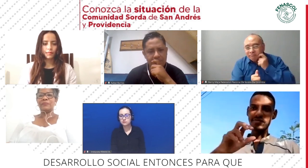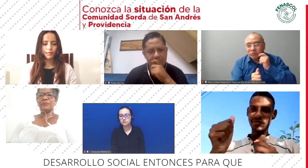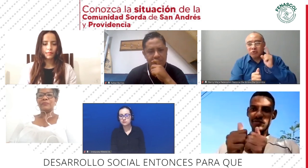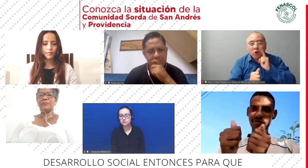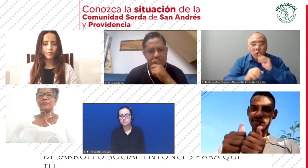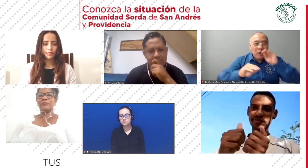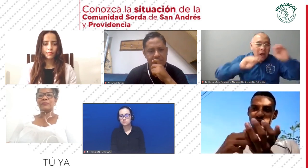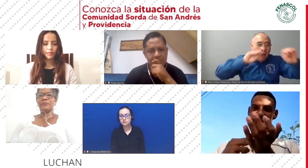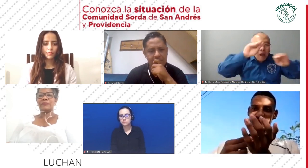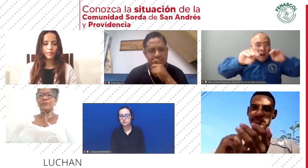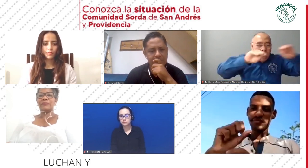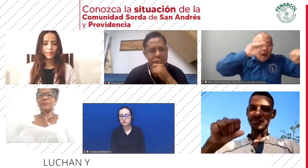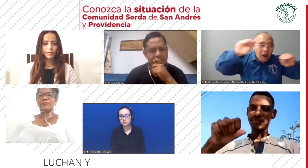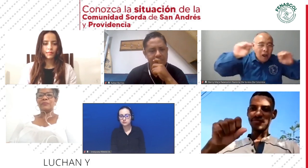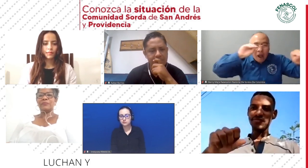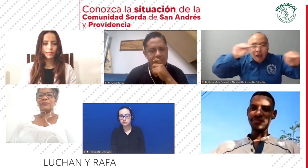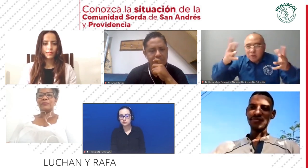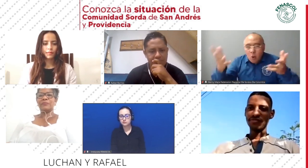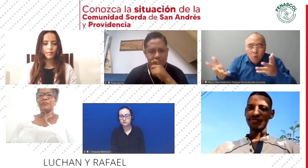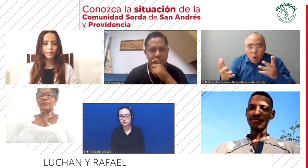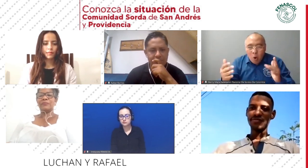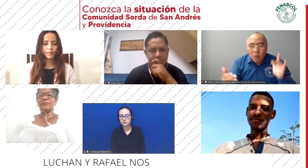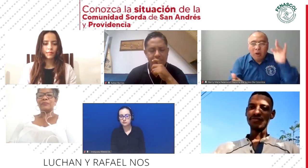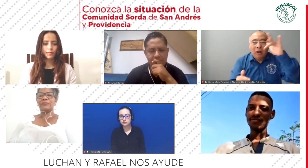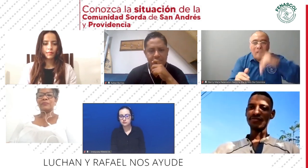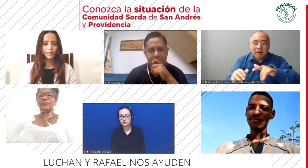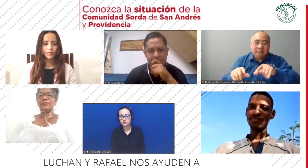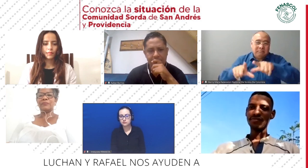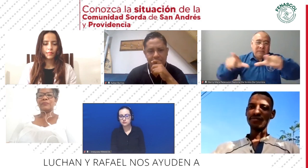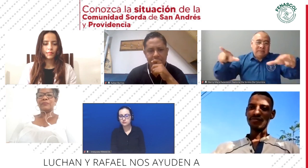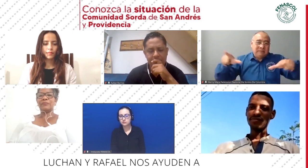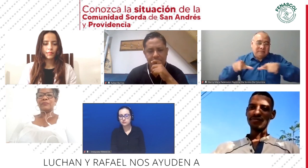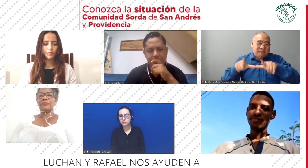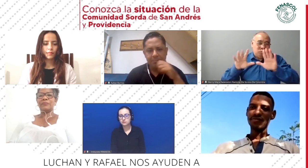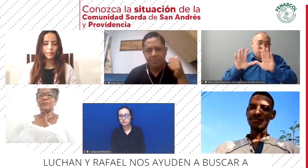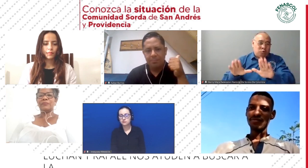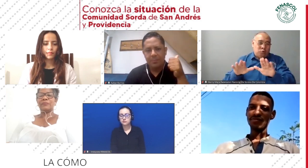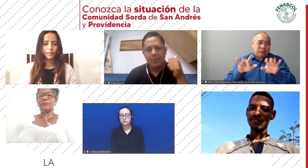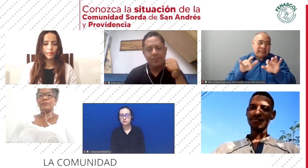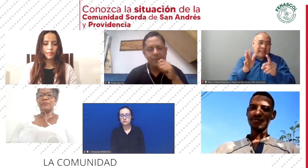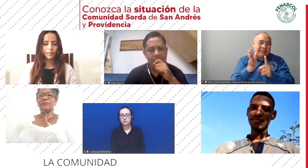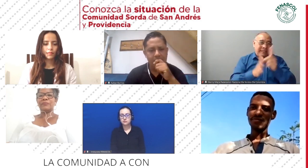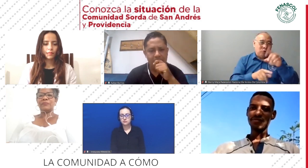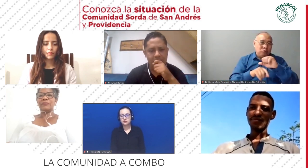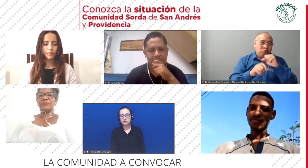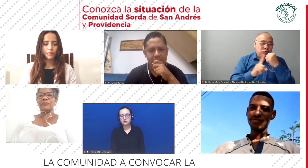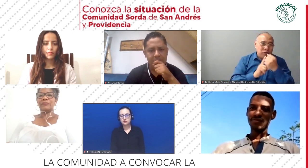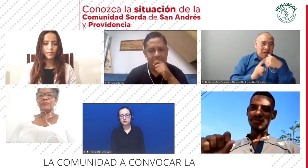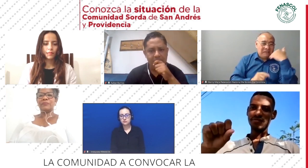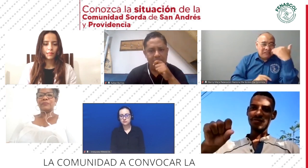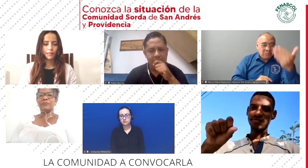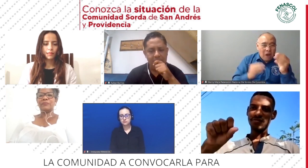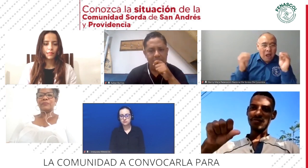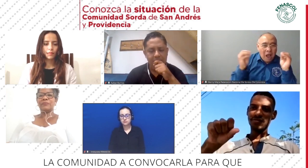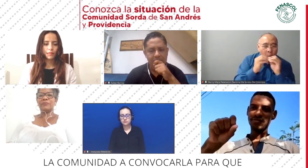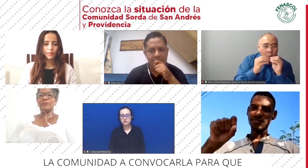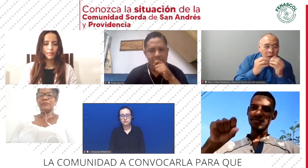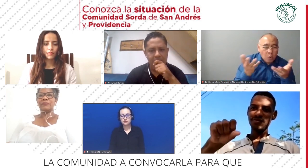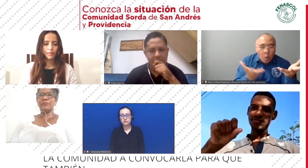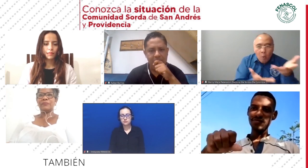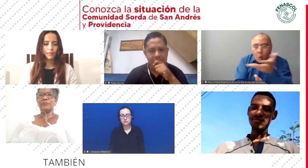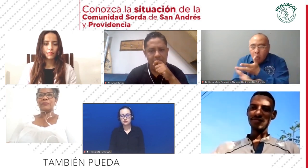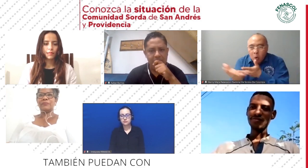tussam y rafael nos ayuden a buscar a la comunidad a convocarla para que